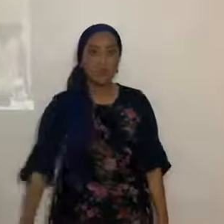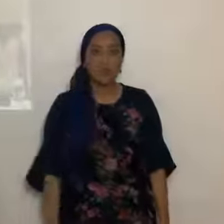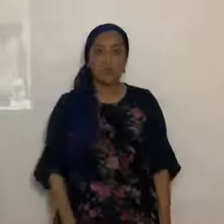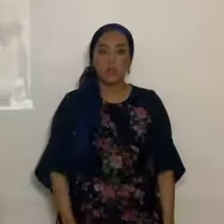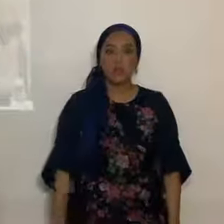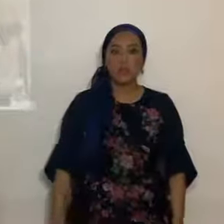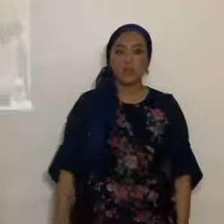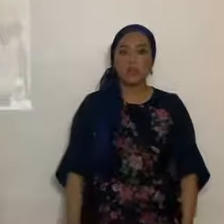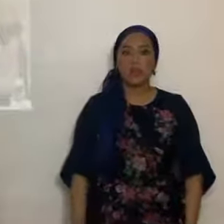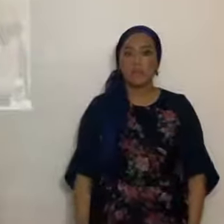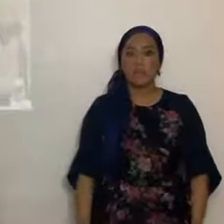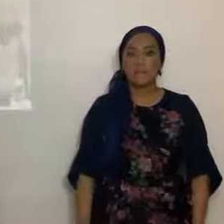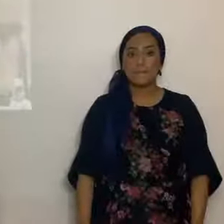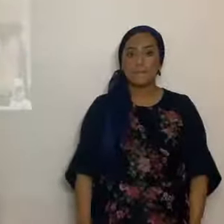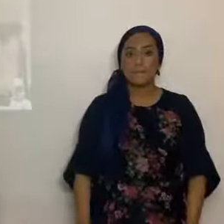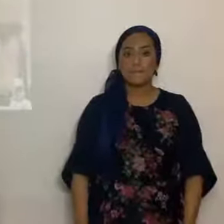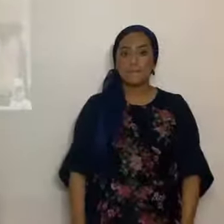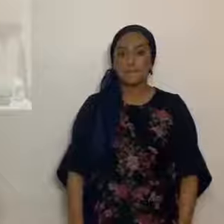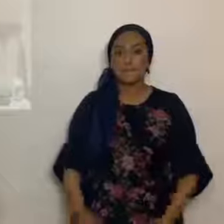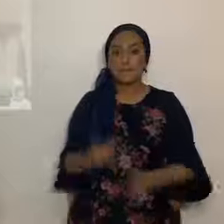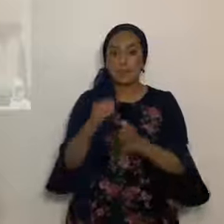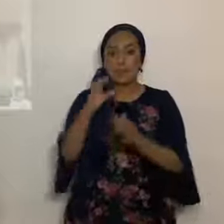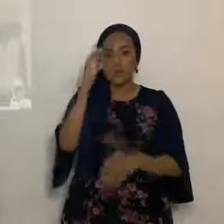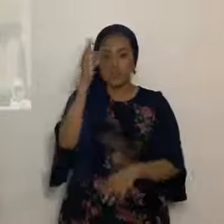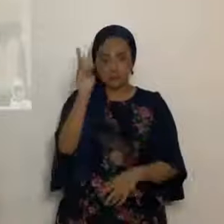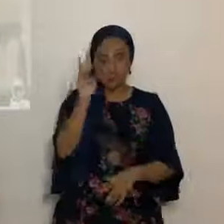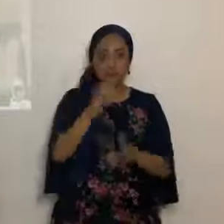Sí, Segunda de Crónicas 16.